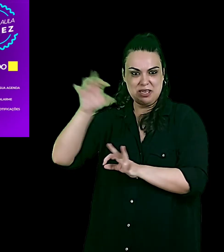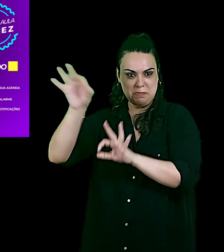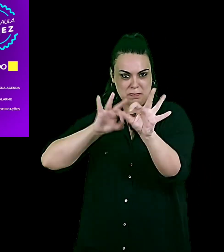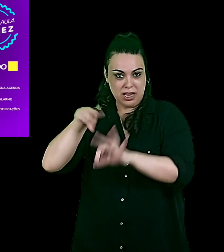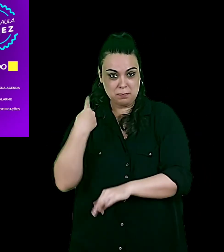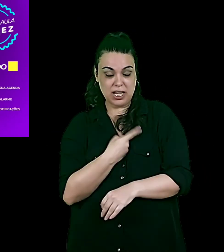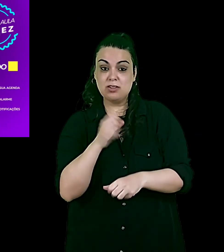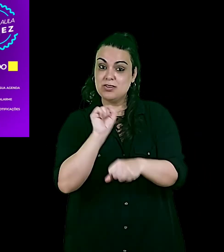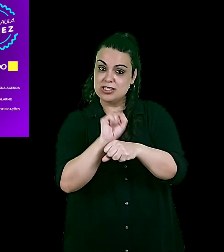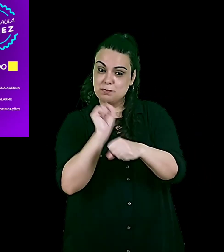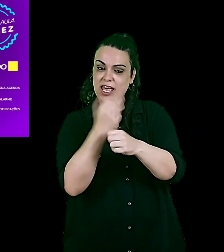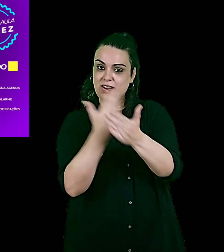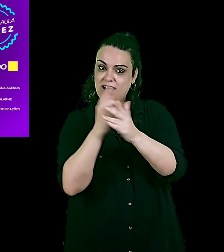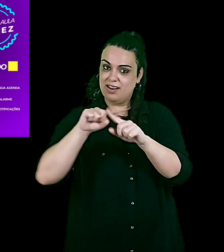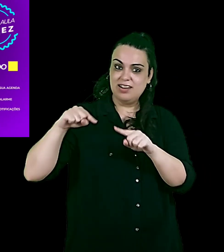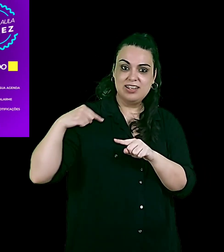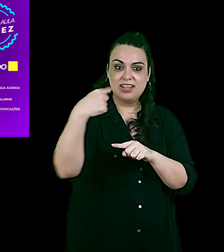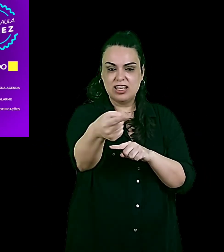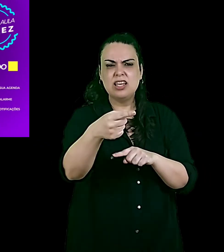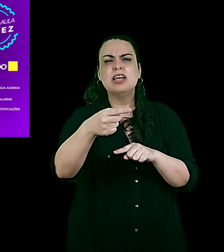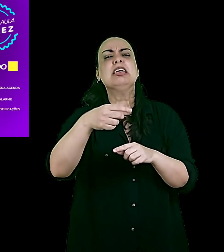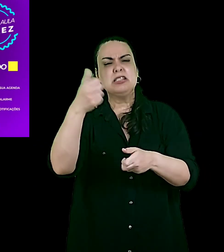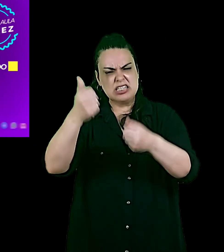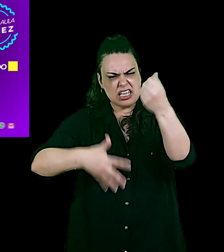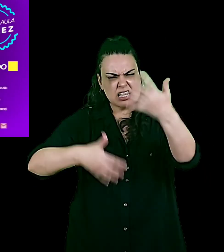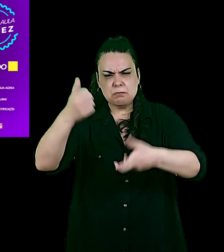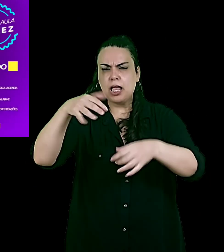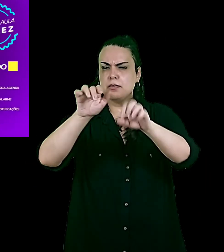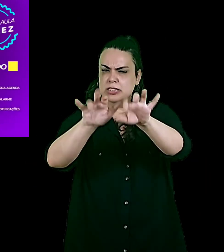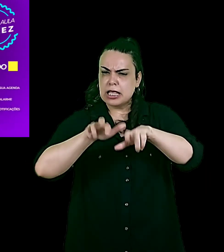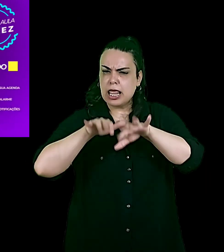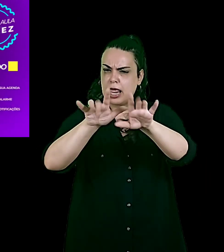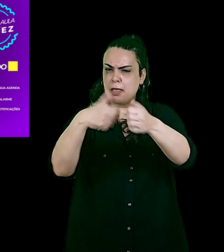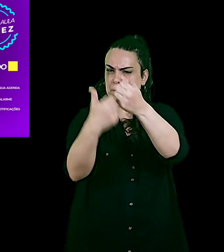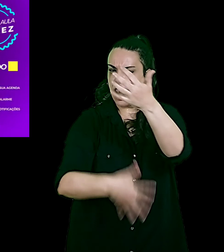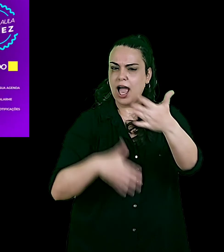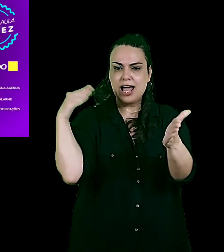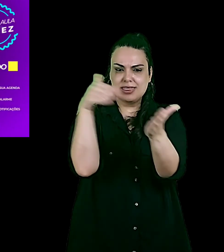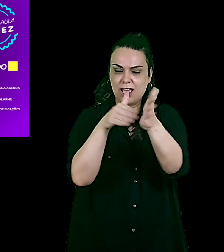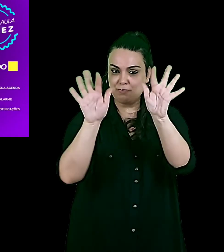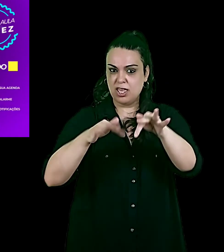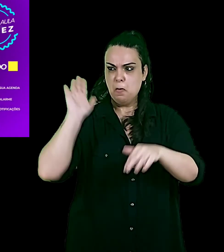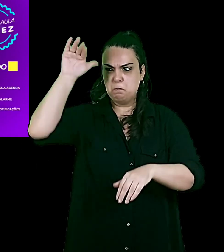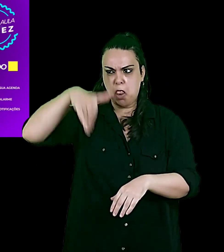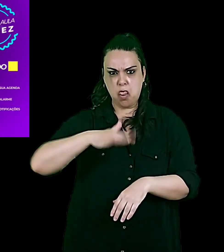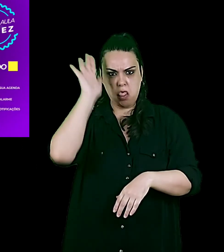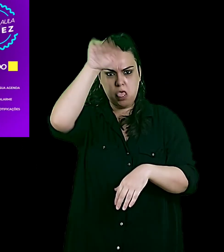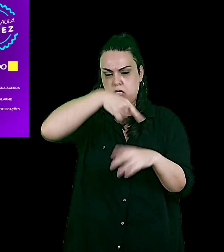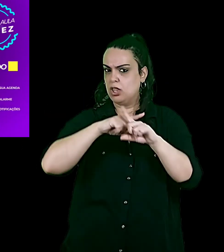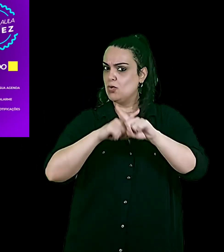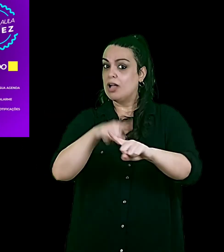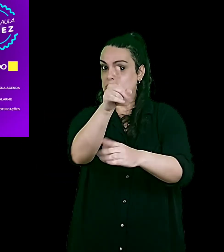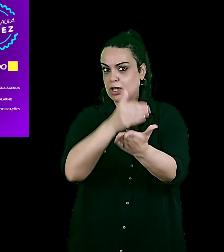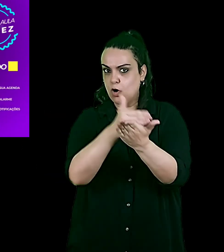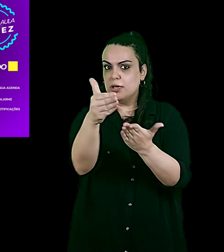pra gente. Então eu te espero na próxima aula, comenta bastante, fica com a gente até o final, inconstância nunca